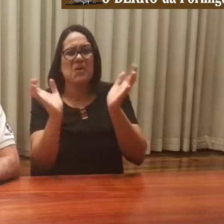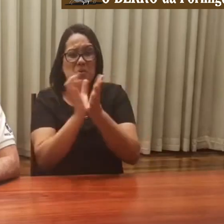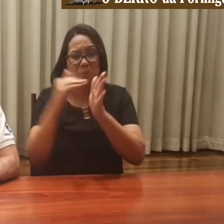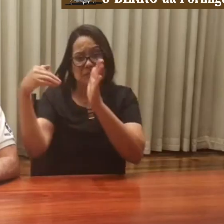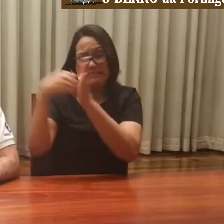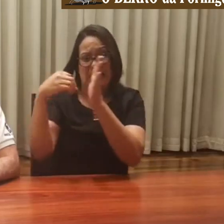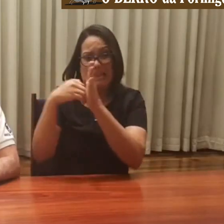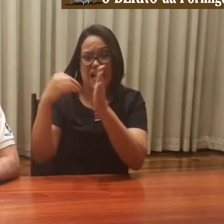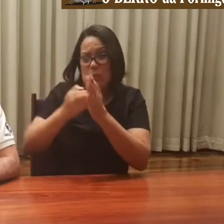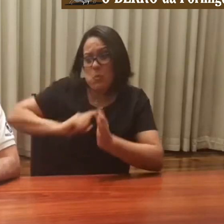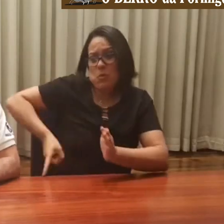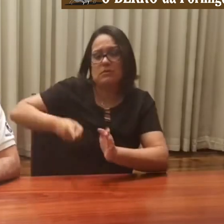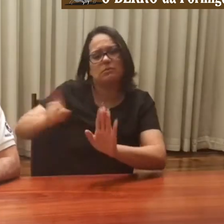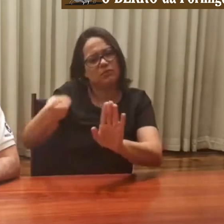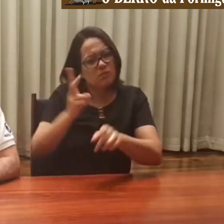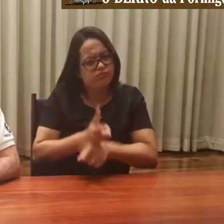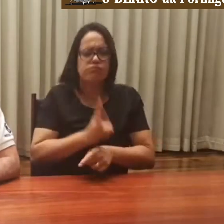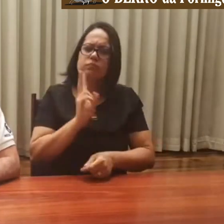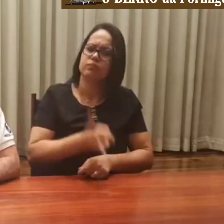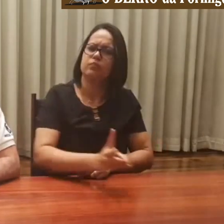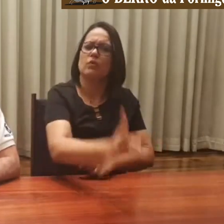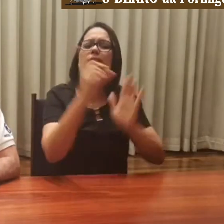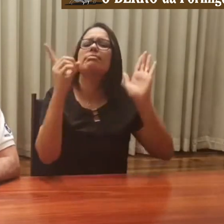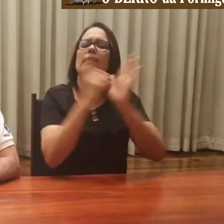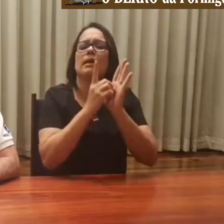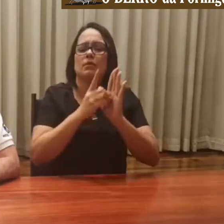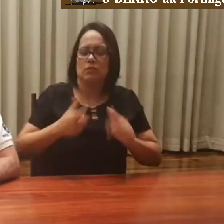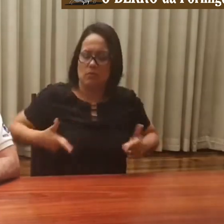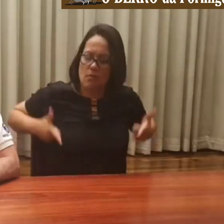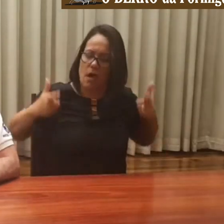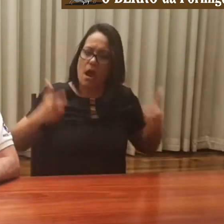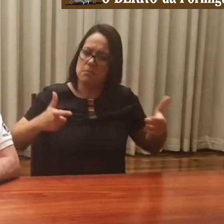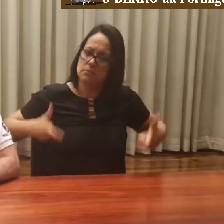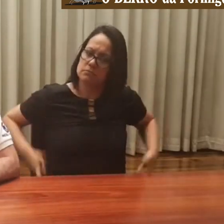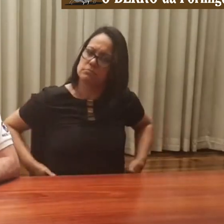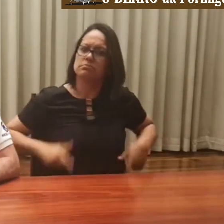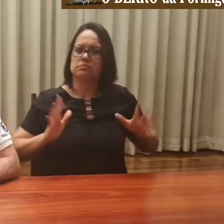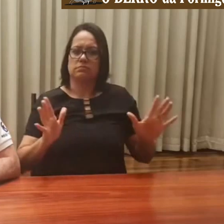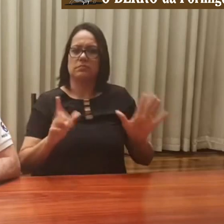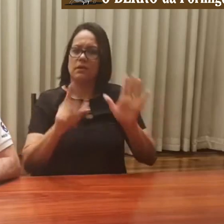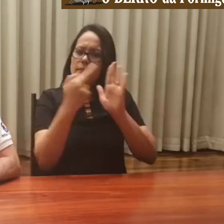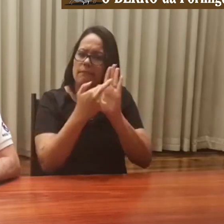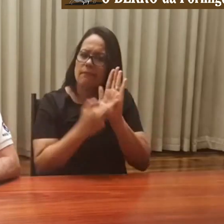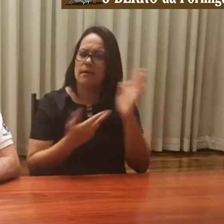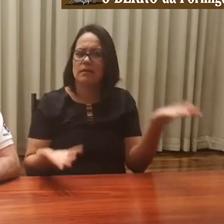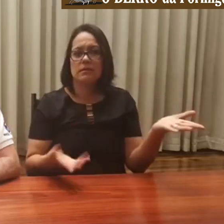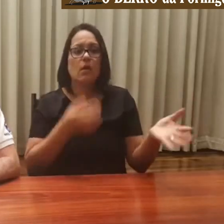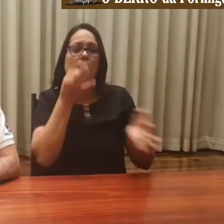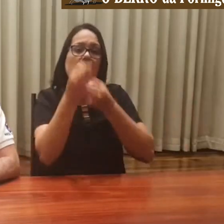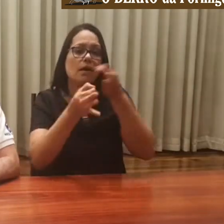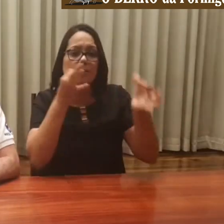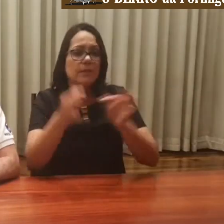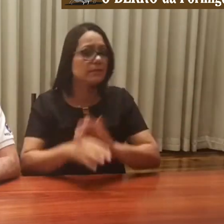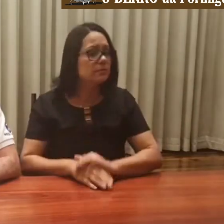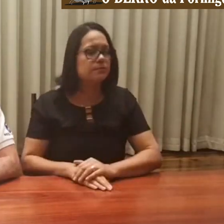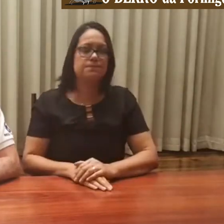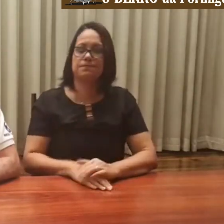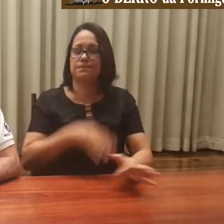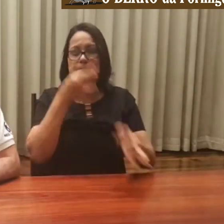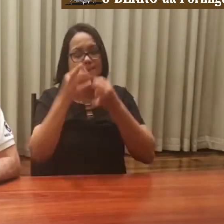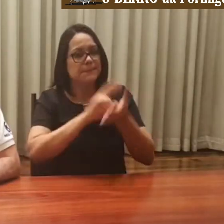que vote pela manutenção do decreto das armas. Argumentos, tem muito. O que menos tem se falado ali é